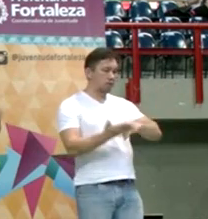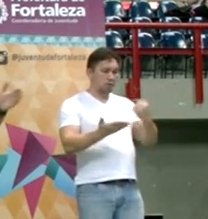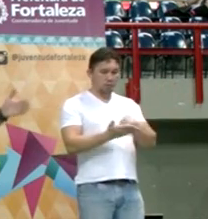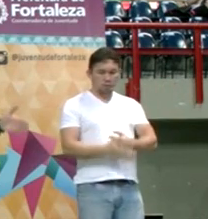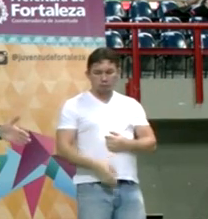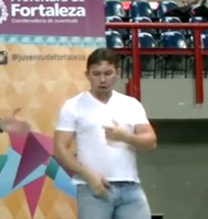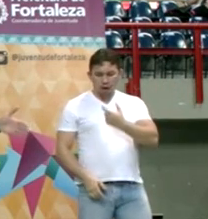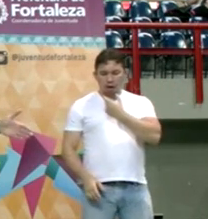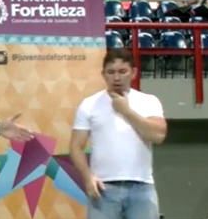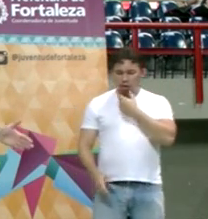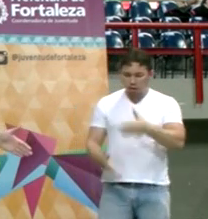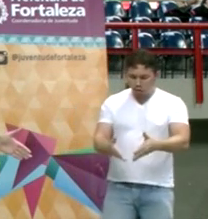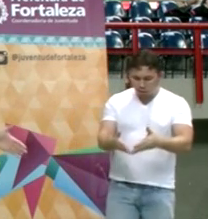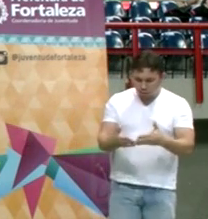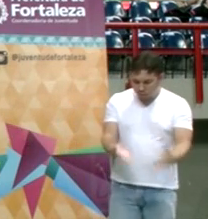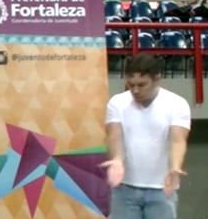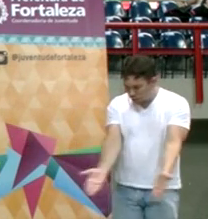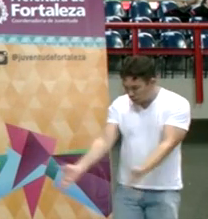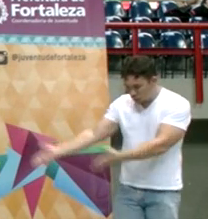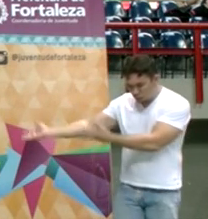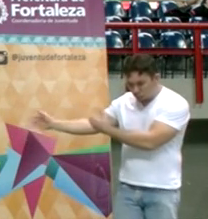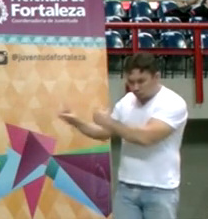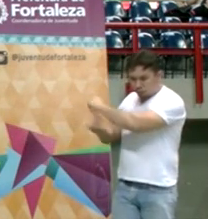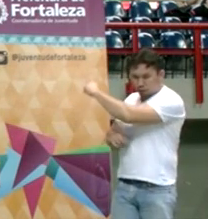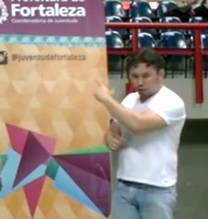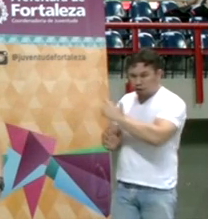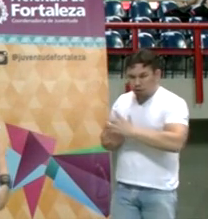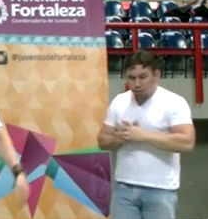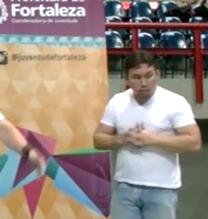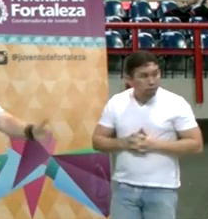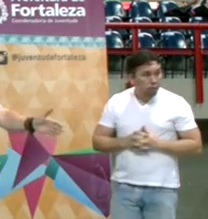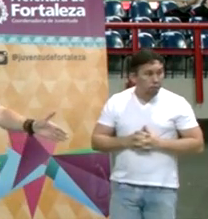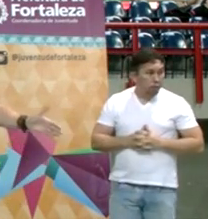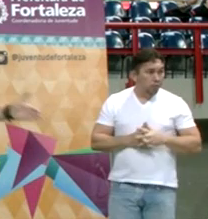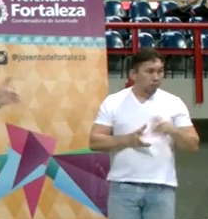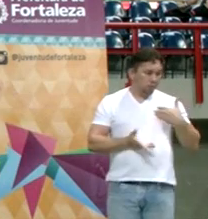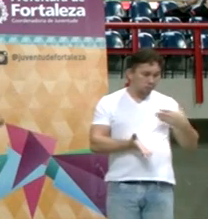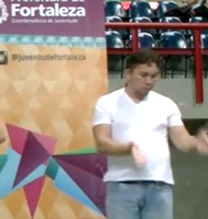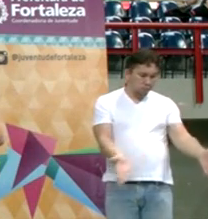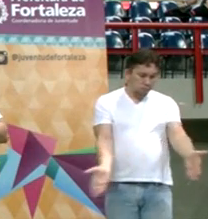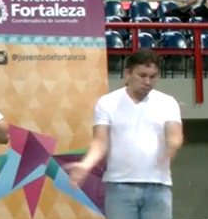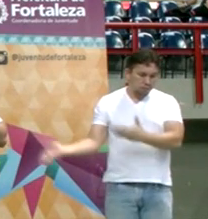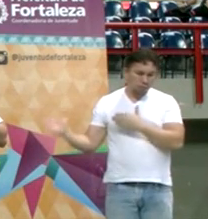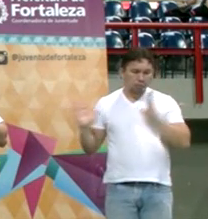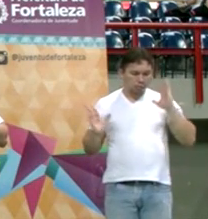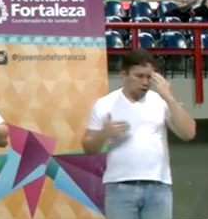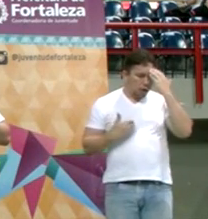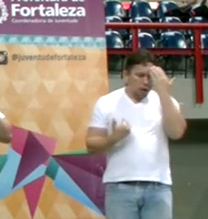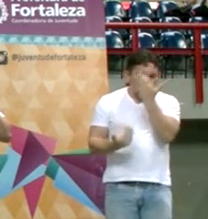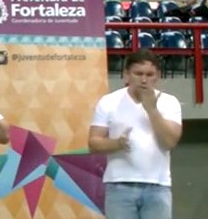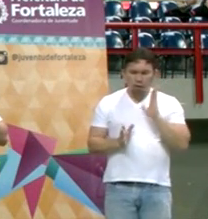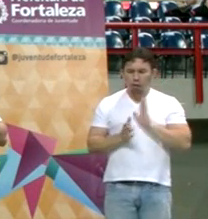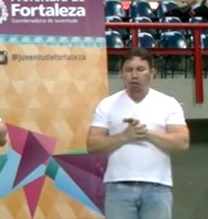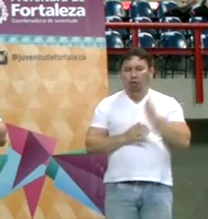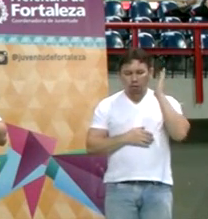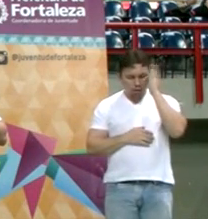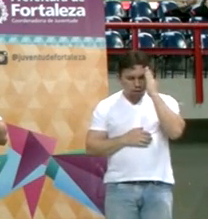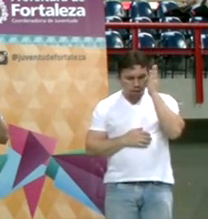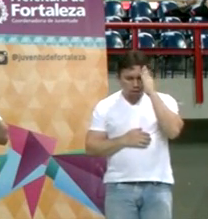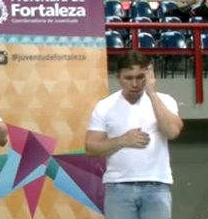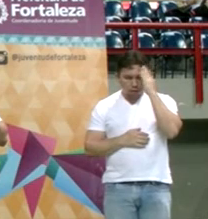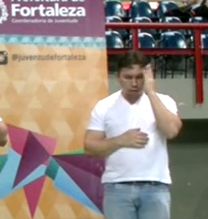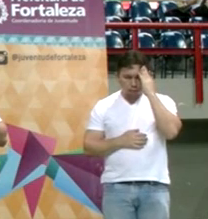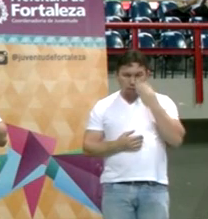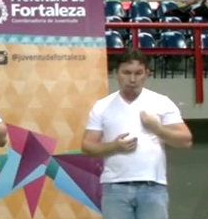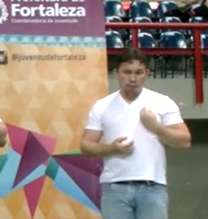A Inglaterra, pois então, se sinta à vontade para ser expulso. Tá certo? Se você quiser ir embora, a gente agradece, a gente entende